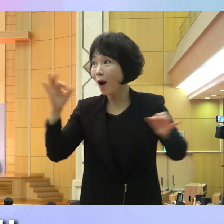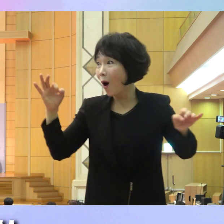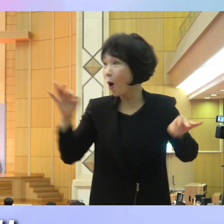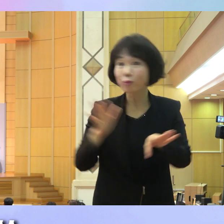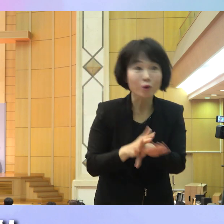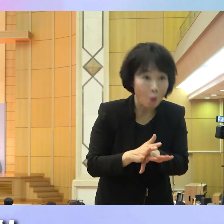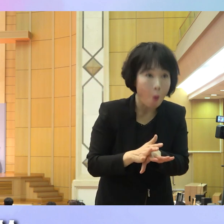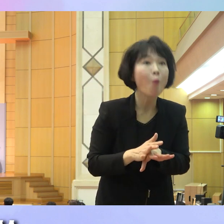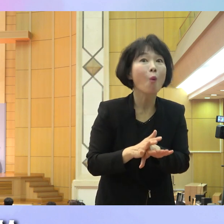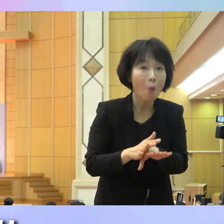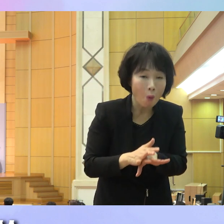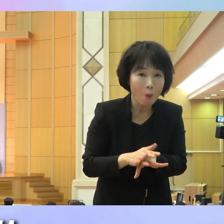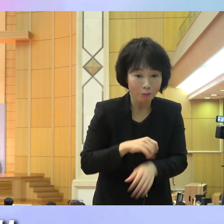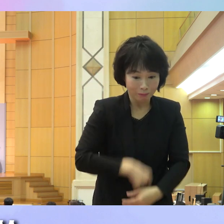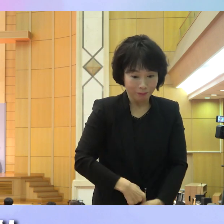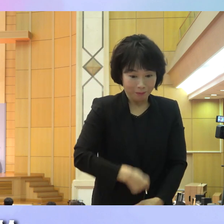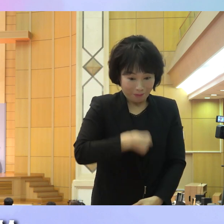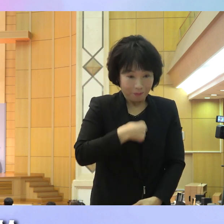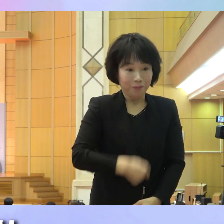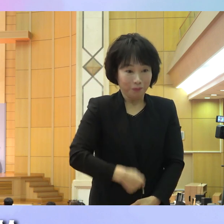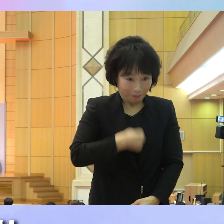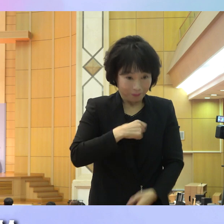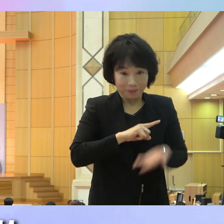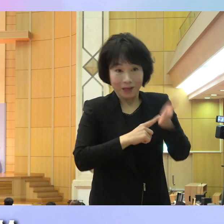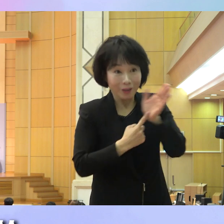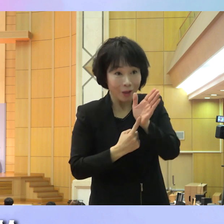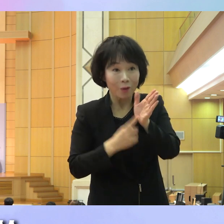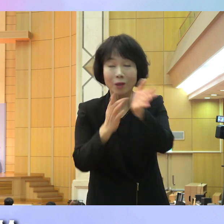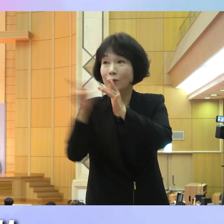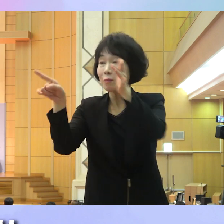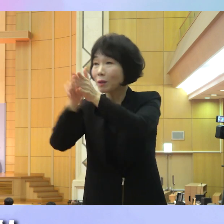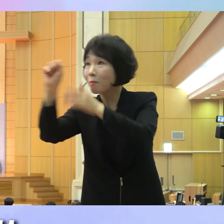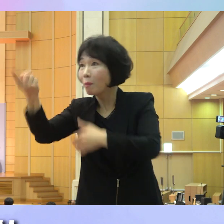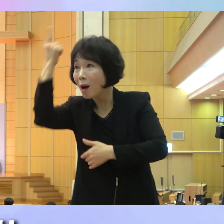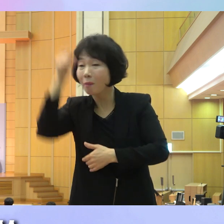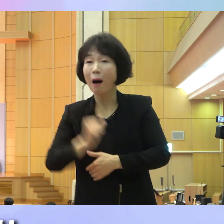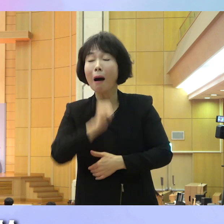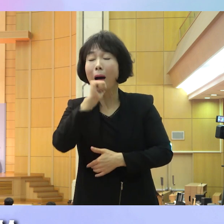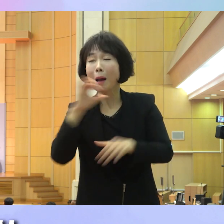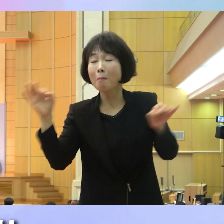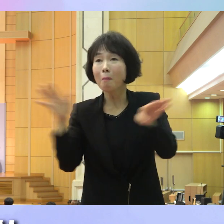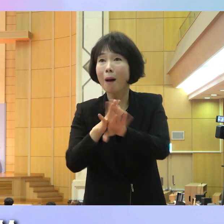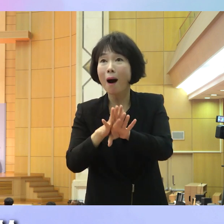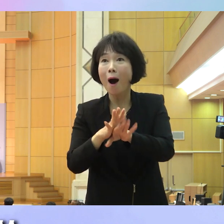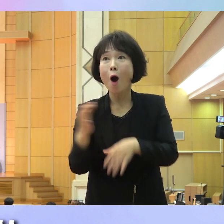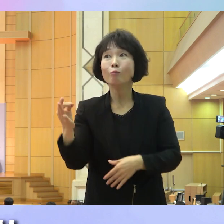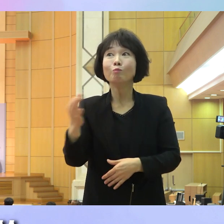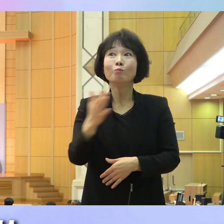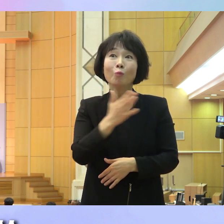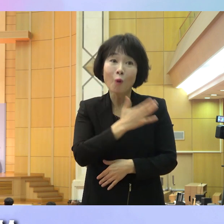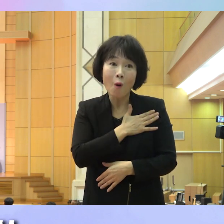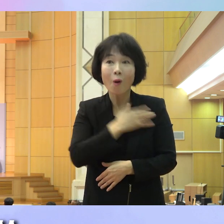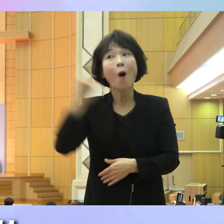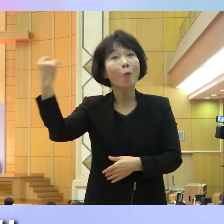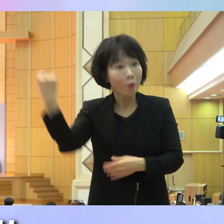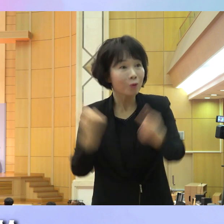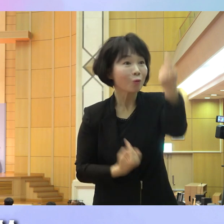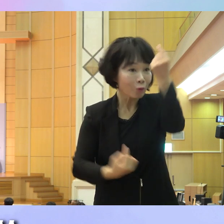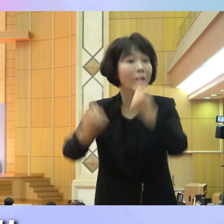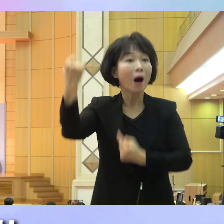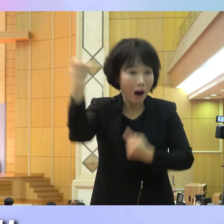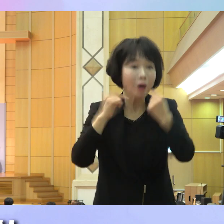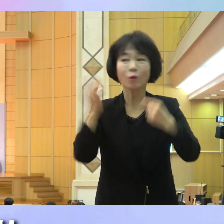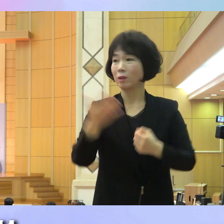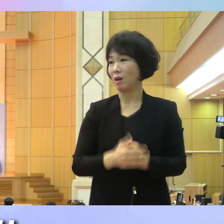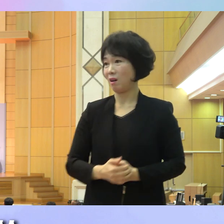순간 치료의 역사가 나타나고, 믿는 순간 부유의 역사가 나타나고. 오늘 여러분, 나는 왜 하는 일마다